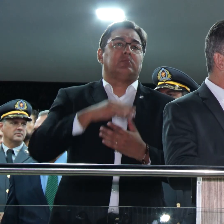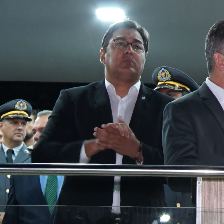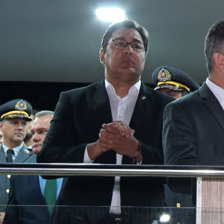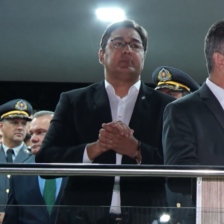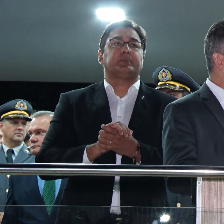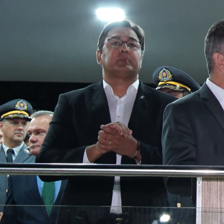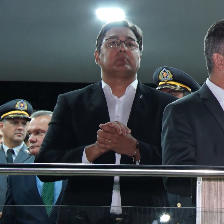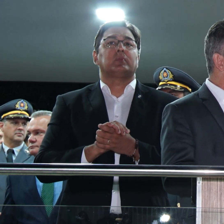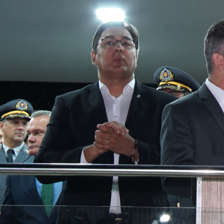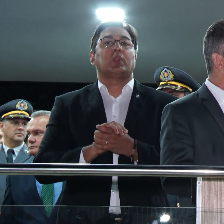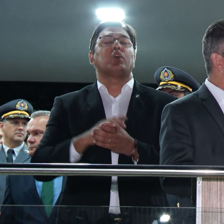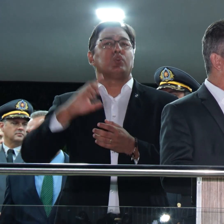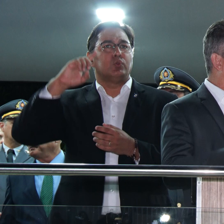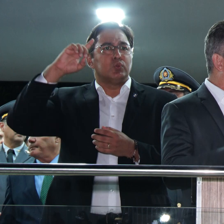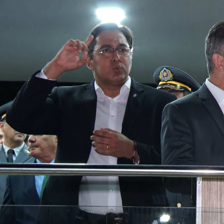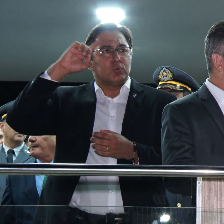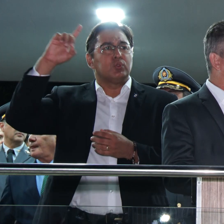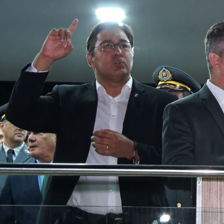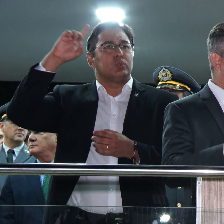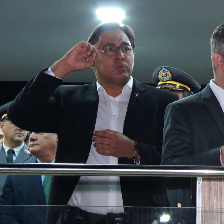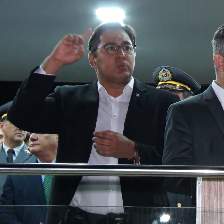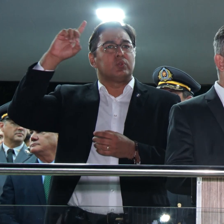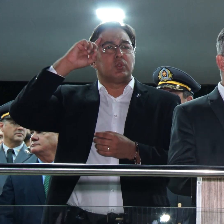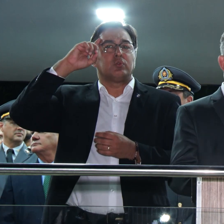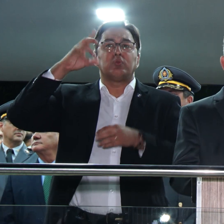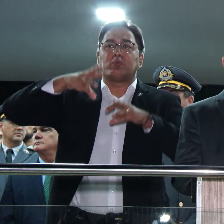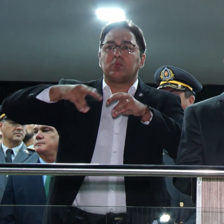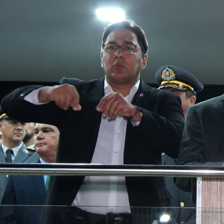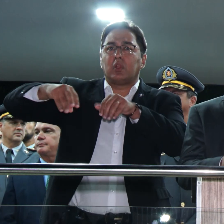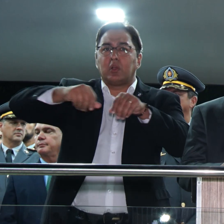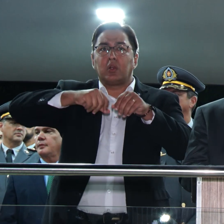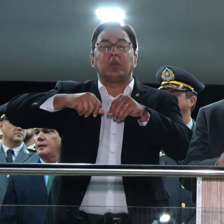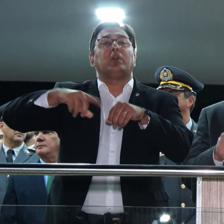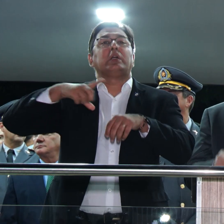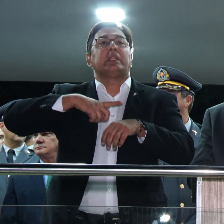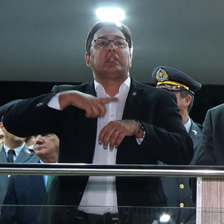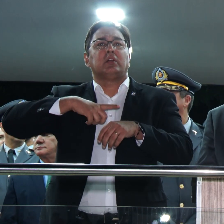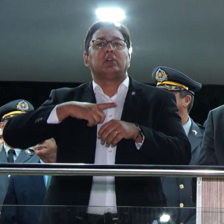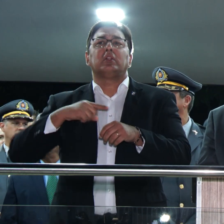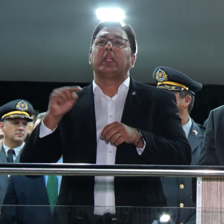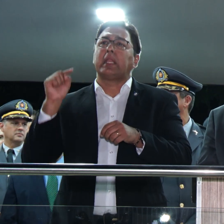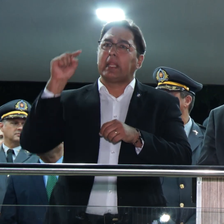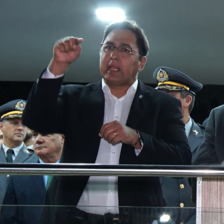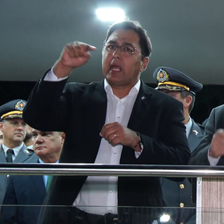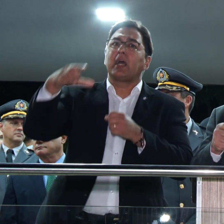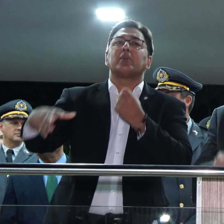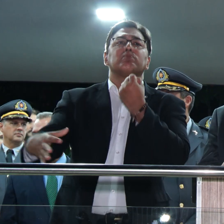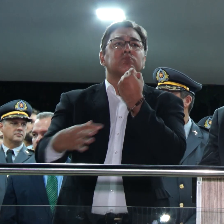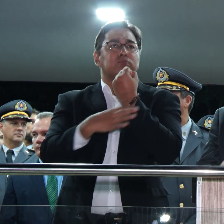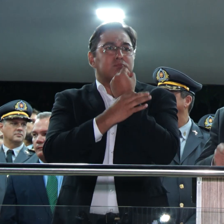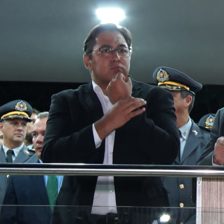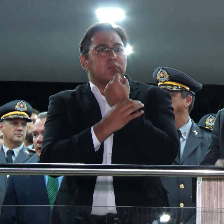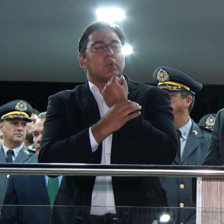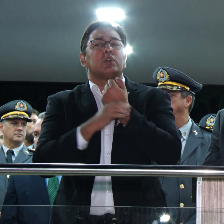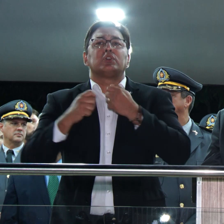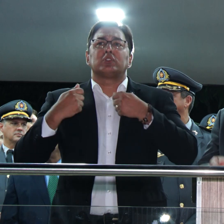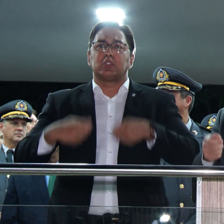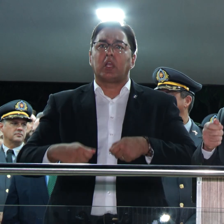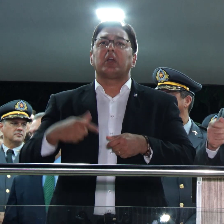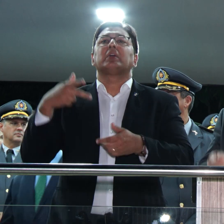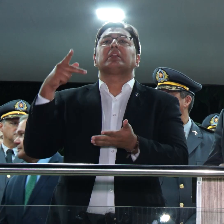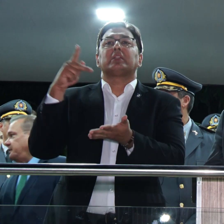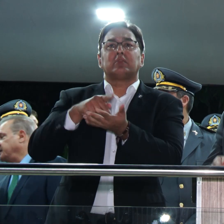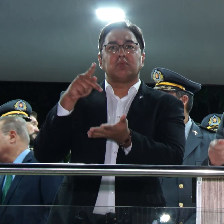Estão presentes no dia a dia, no campo, na cidade, levando a segurança efetiva e real